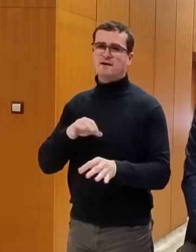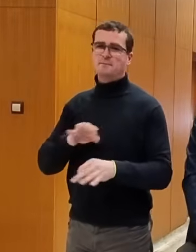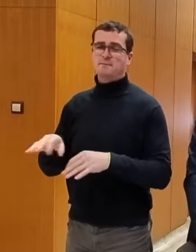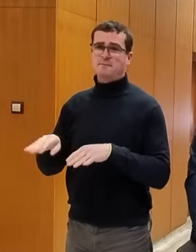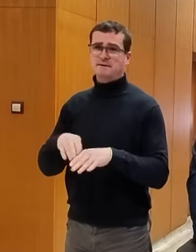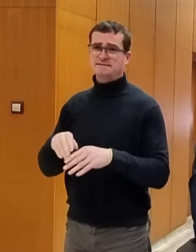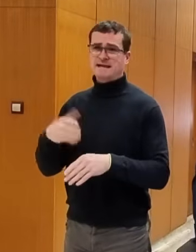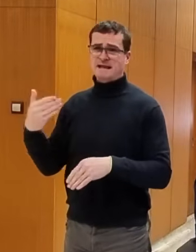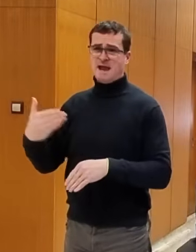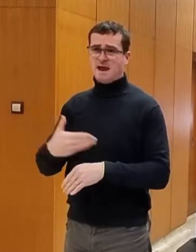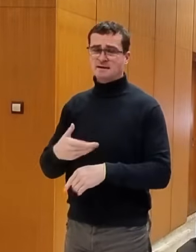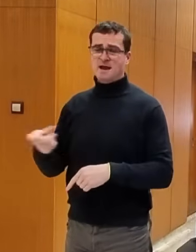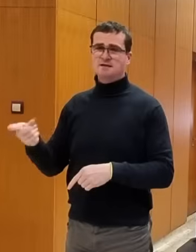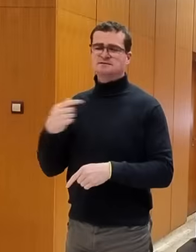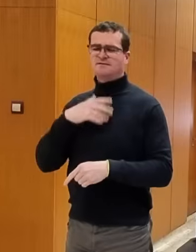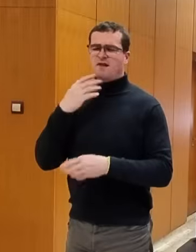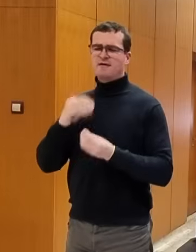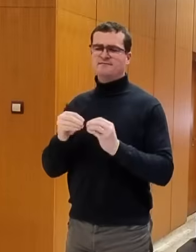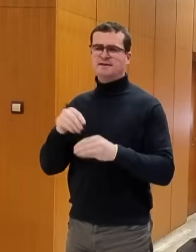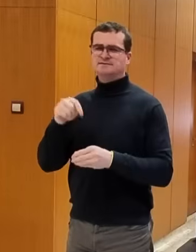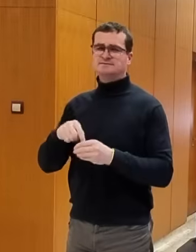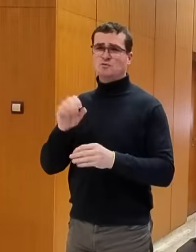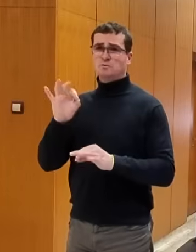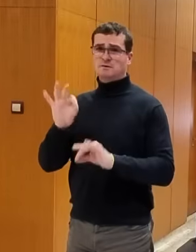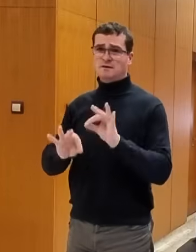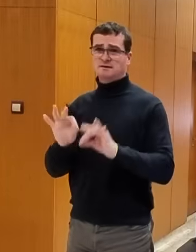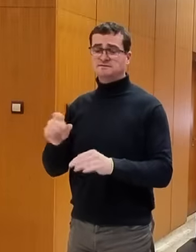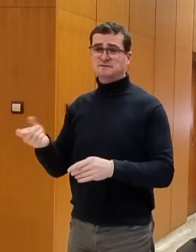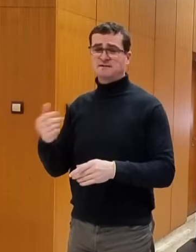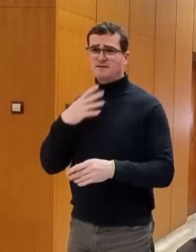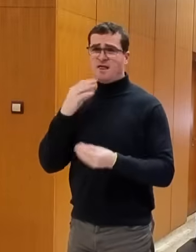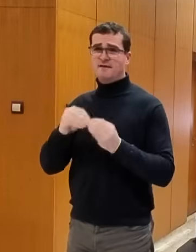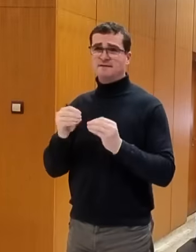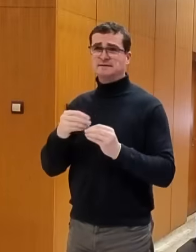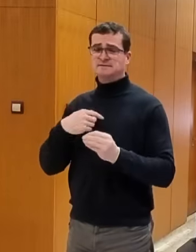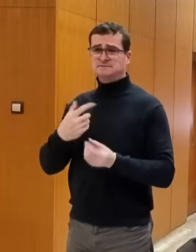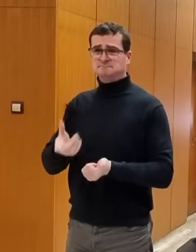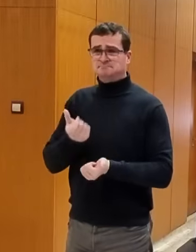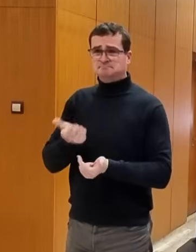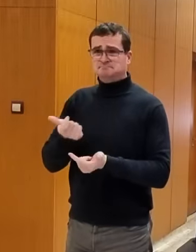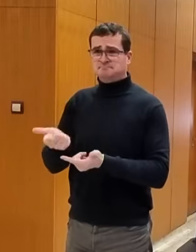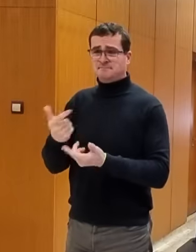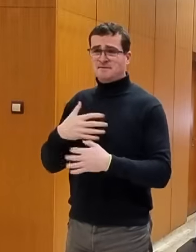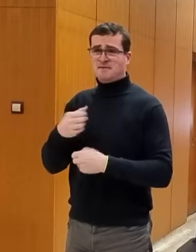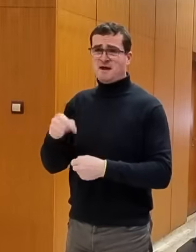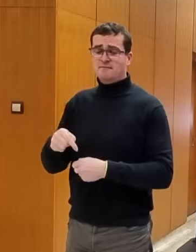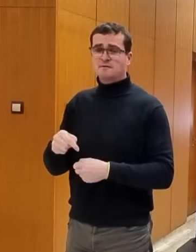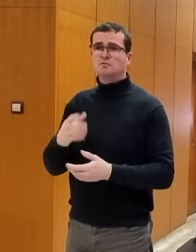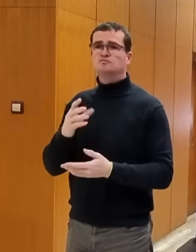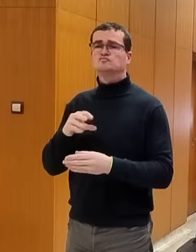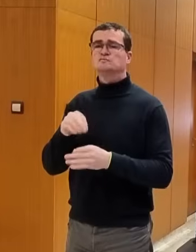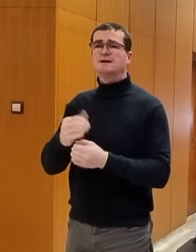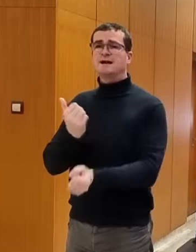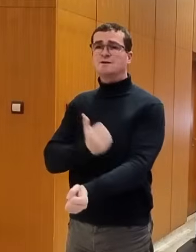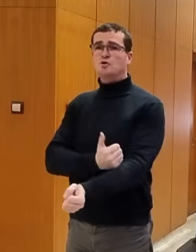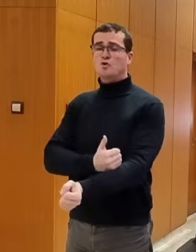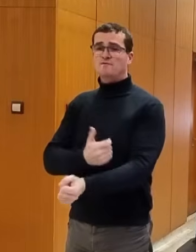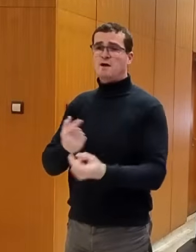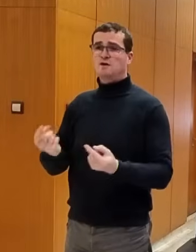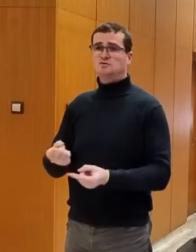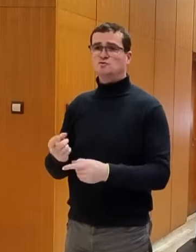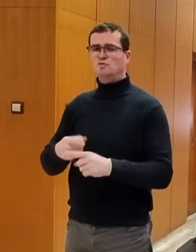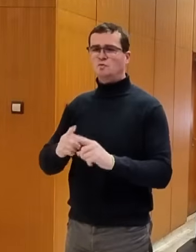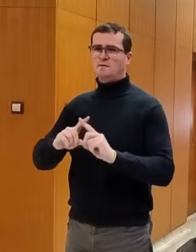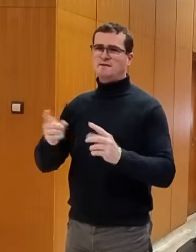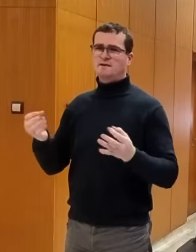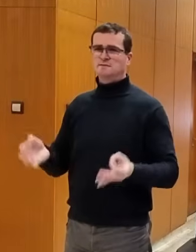pán minister Karas, pretože tam bolo veľa vecí naozaj dobre nastavených, čiže veľa vecí sme vychádzali z tohto návrhu. Pokiaľ ide o drogovú trestnú činnosť, tam sme išli